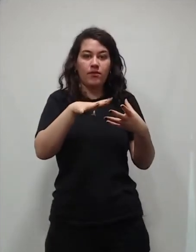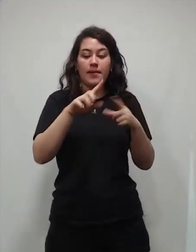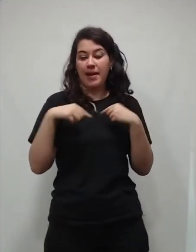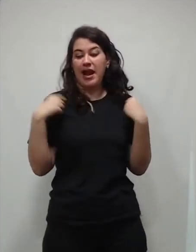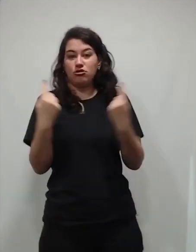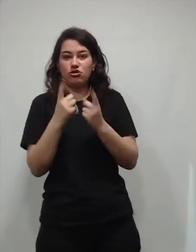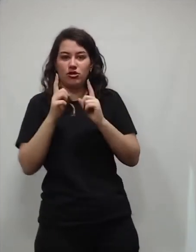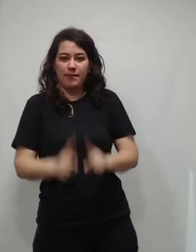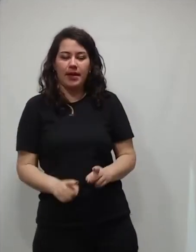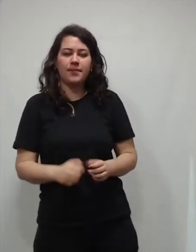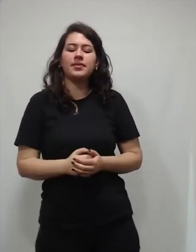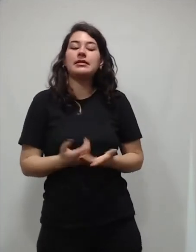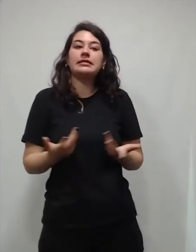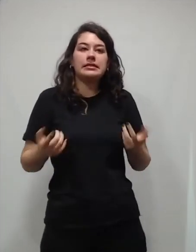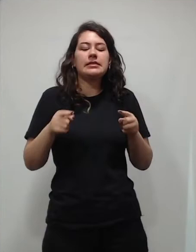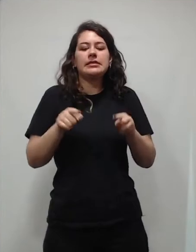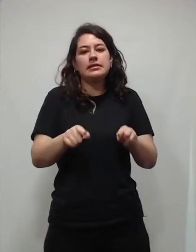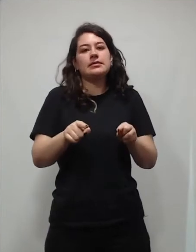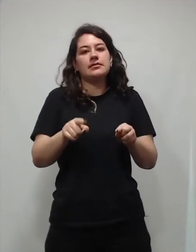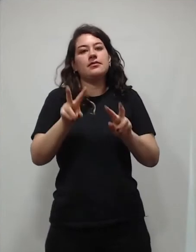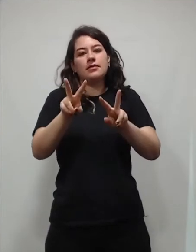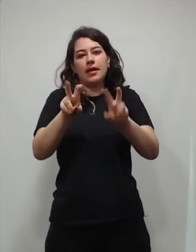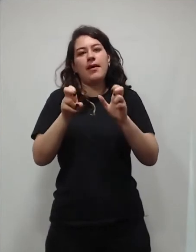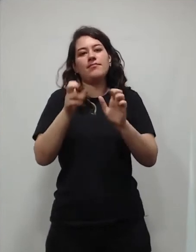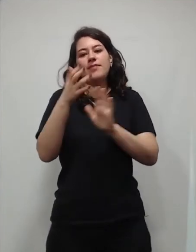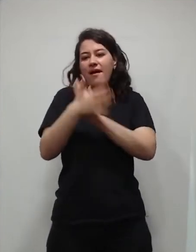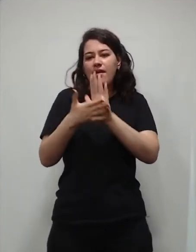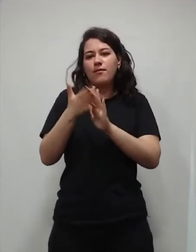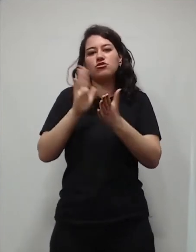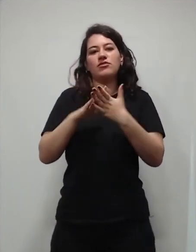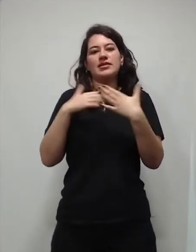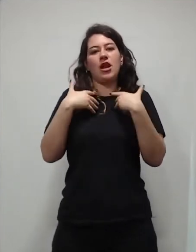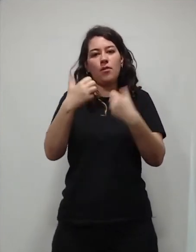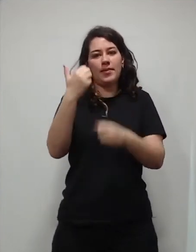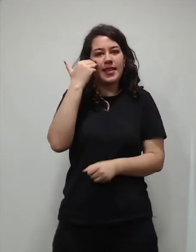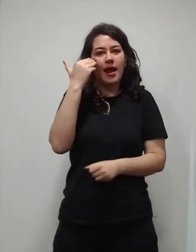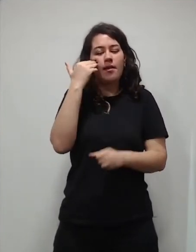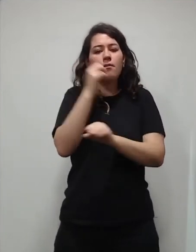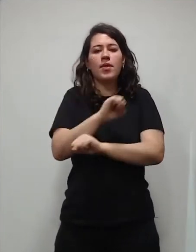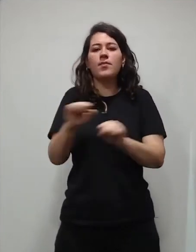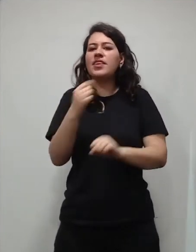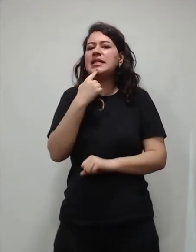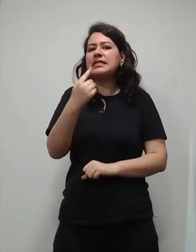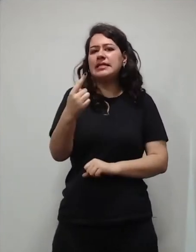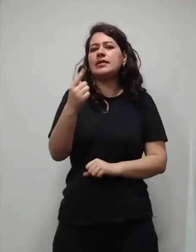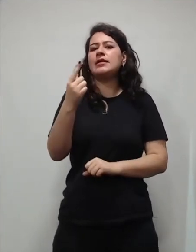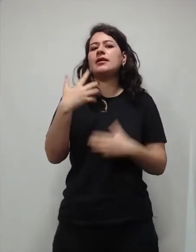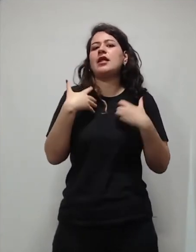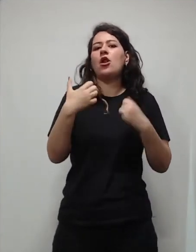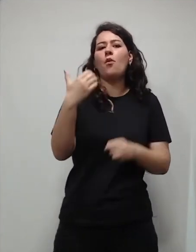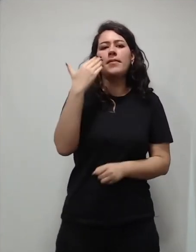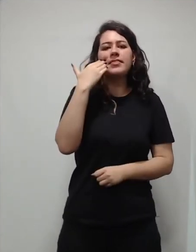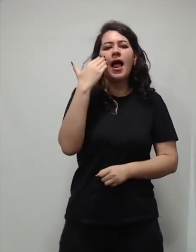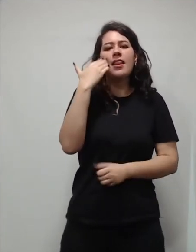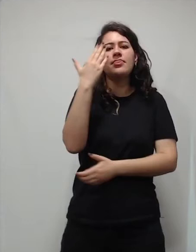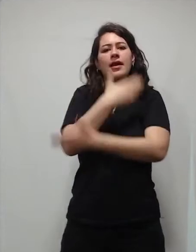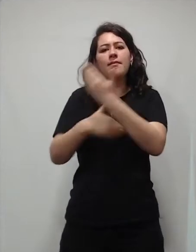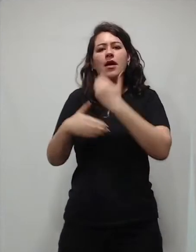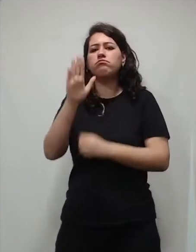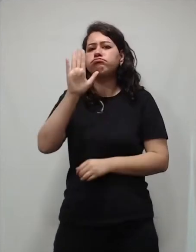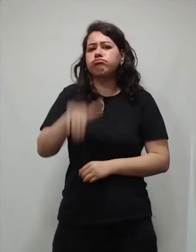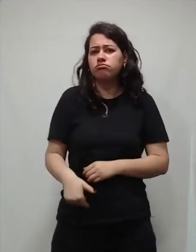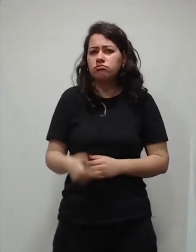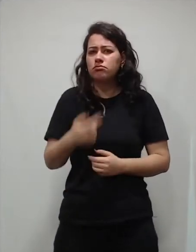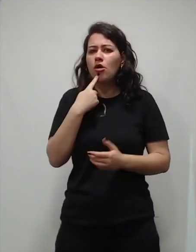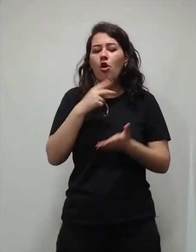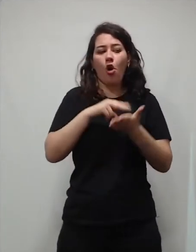nosotros. En ese entendido, cuando hablamos de salud mental, podríamos decir salud mental y discapacidad se restringe a